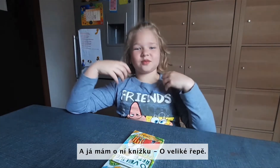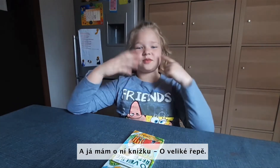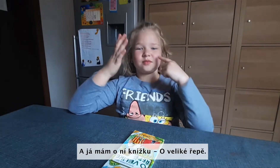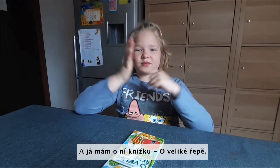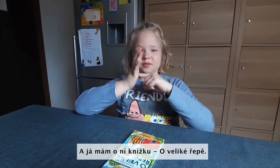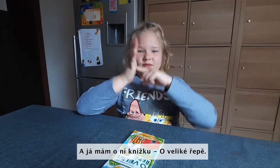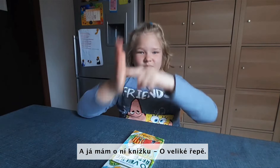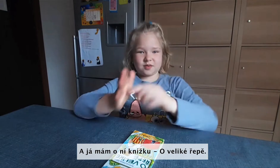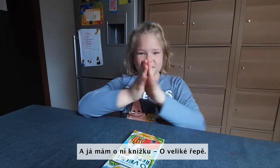o ní knížku.